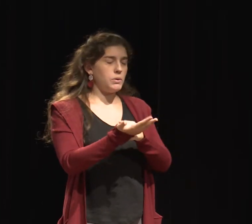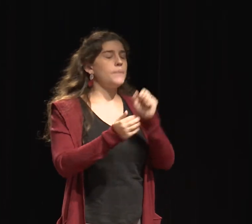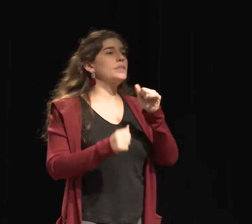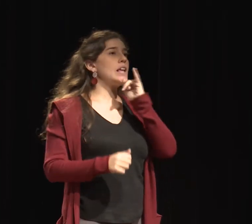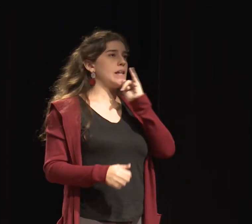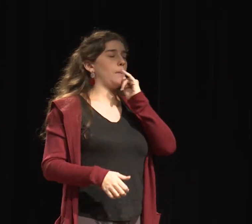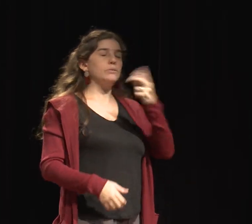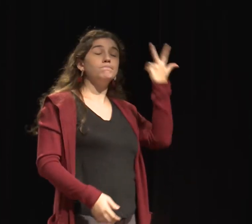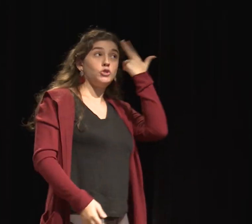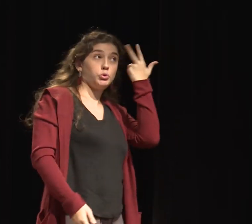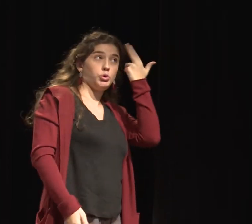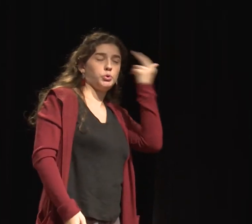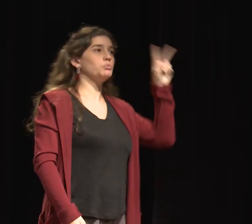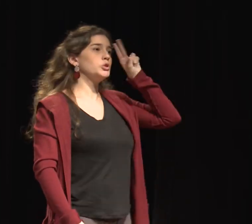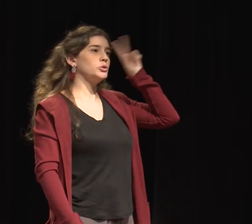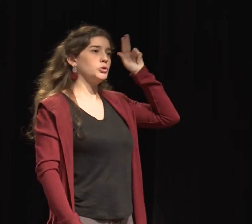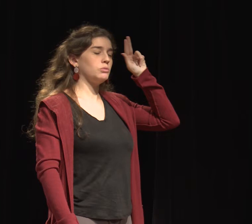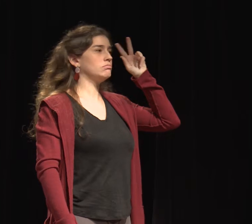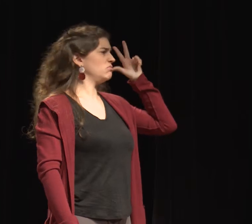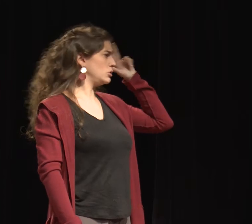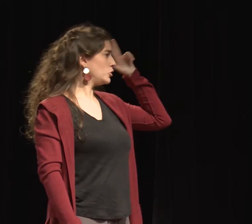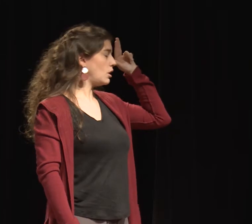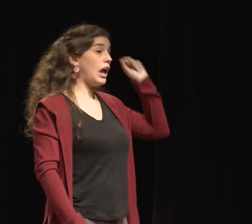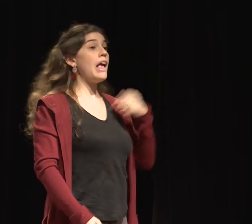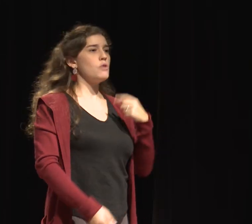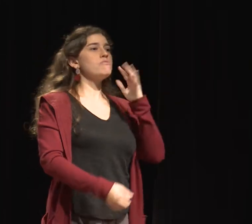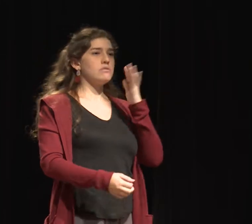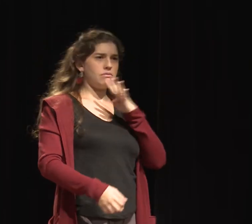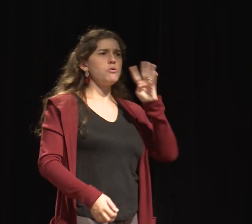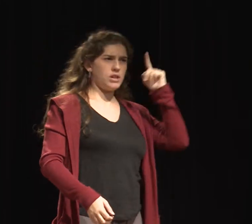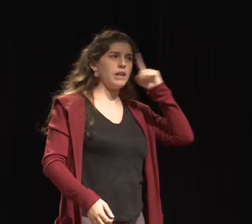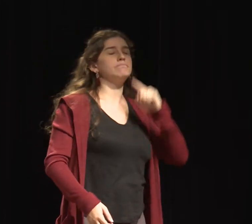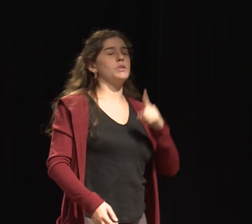Se tem sinal de pares mínimos... O que é isso aqui? O que é normal?